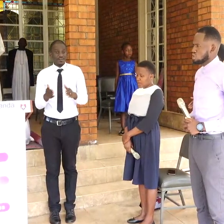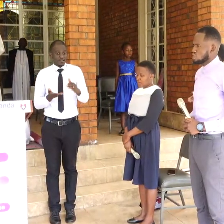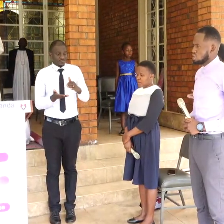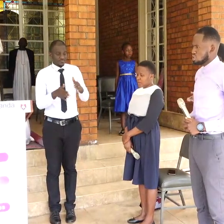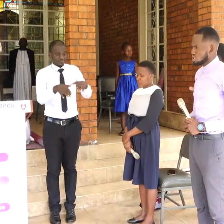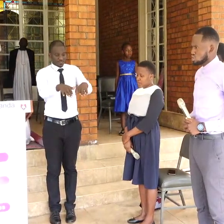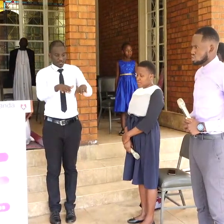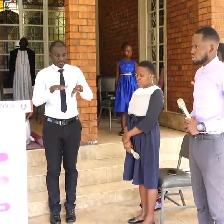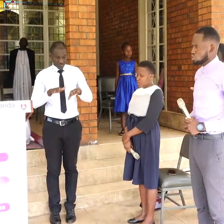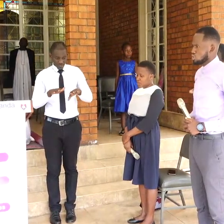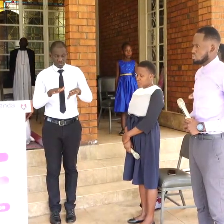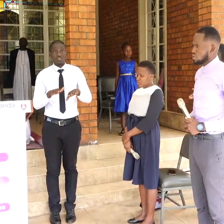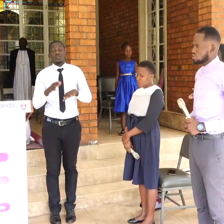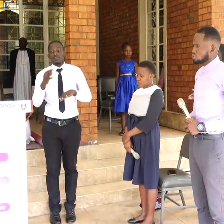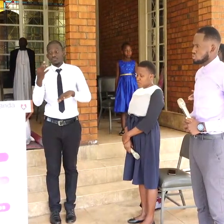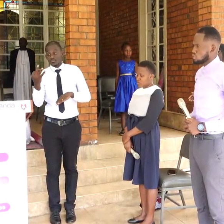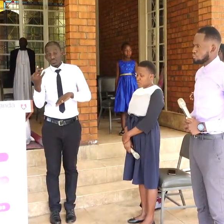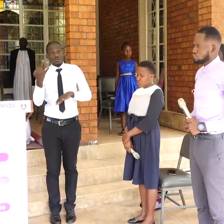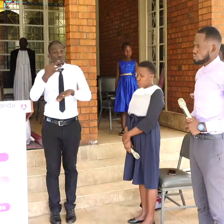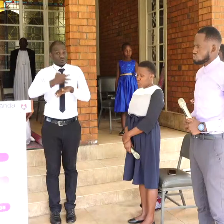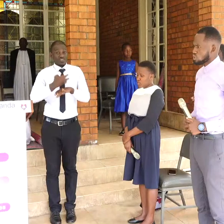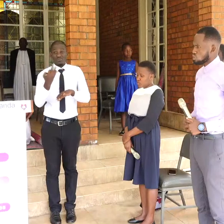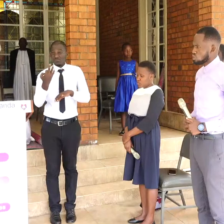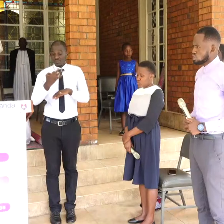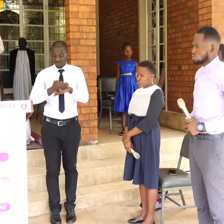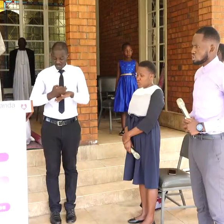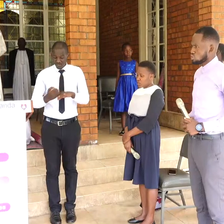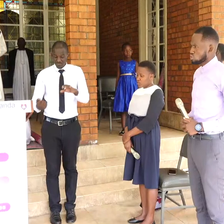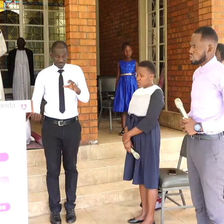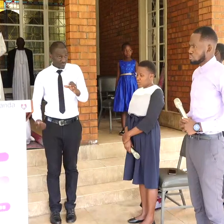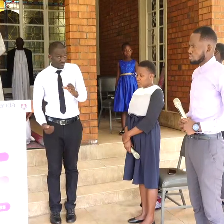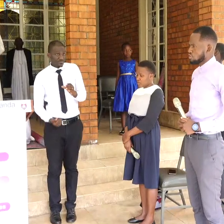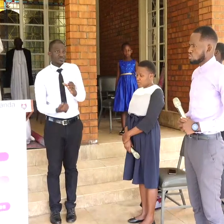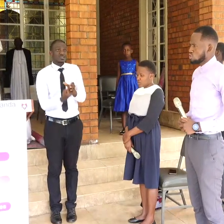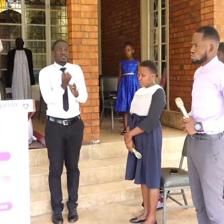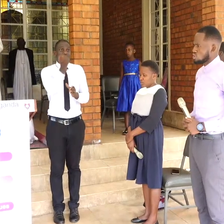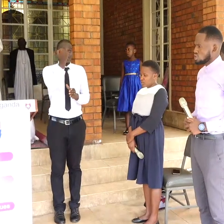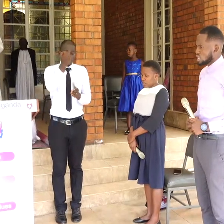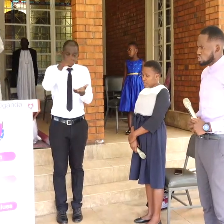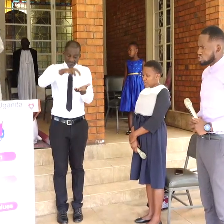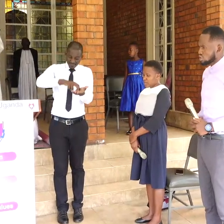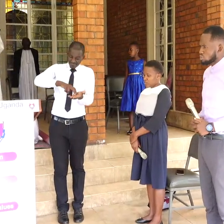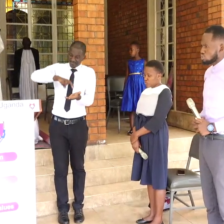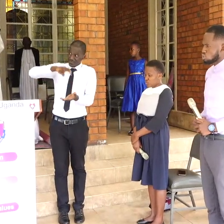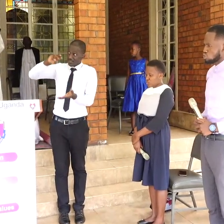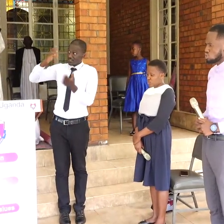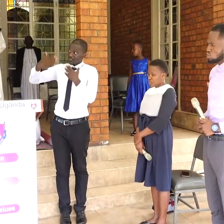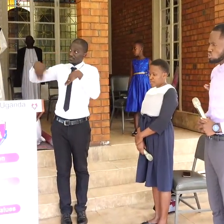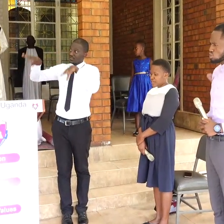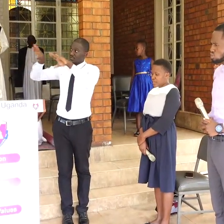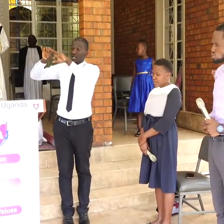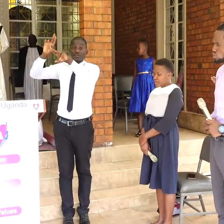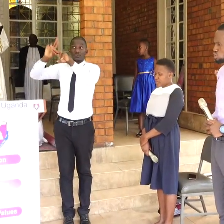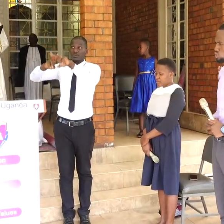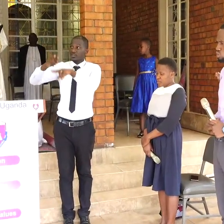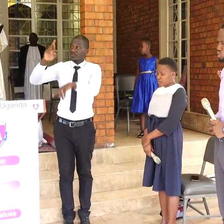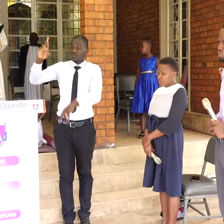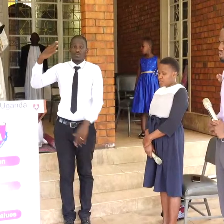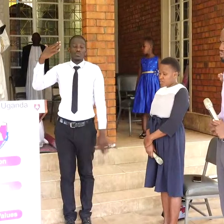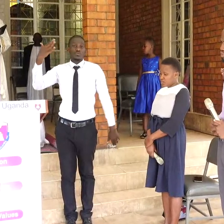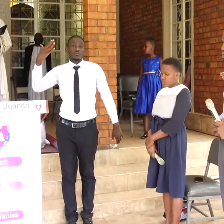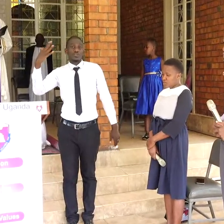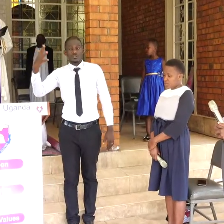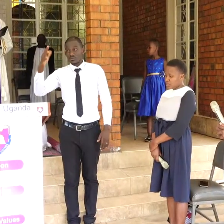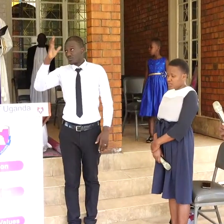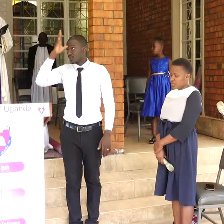n'aziikibwa n'akka emagombe mu bafu olunaku olw'okusatu n'azuukira mu bafu n'agenda mu ggulu atudde ku mukono ogwa